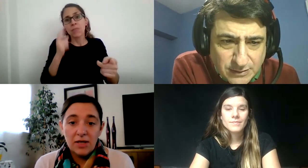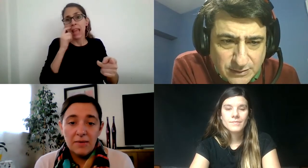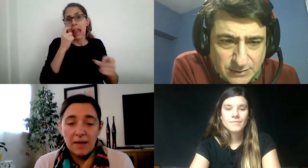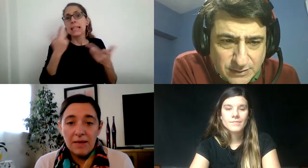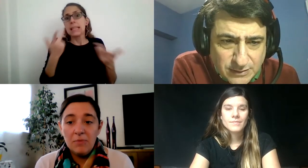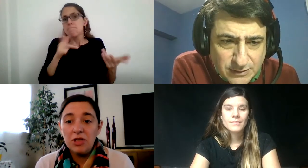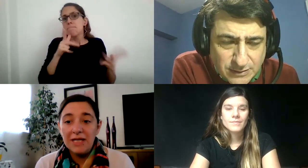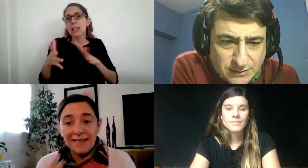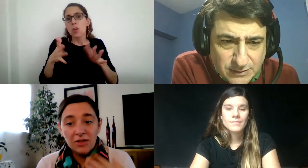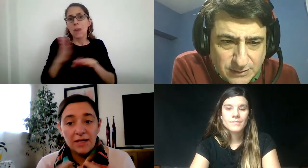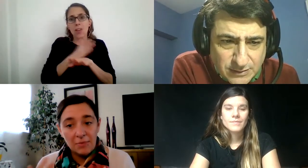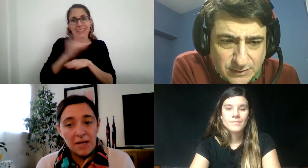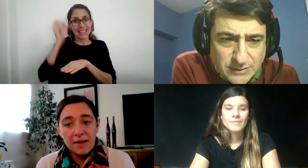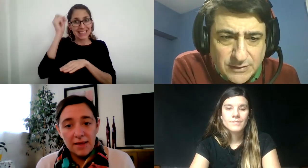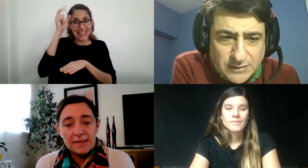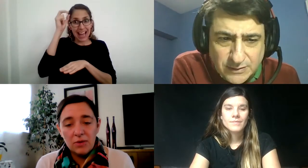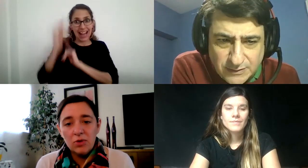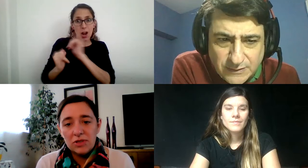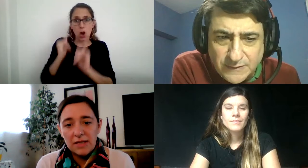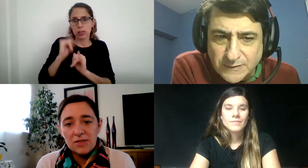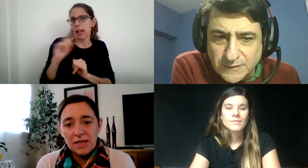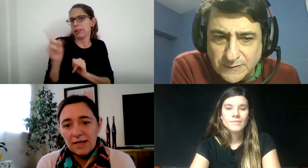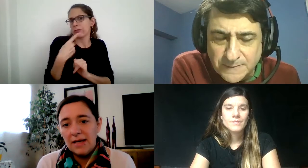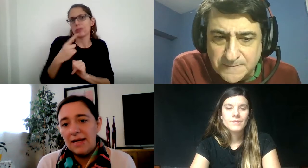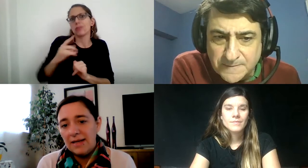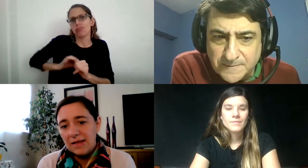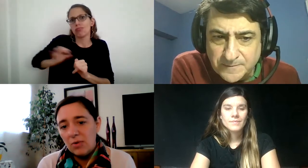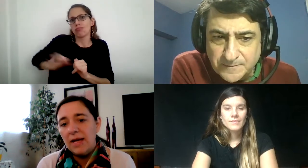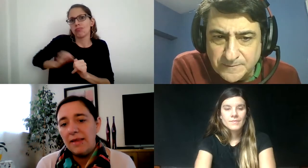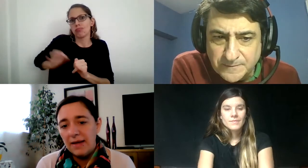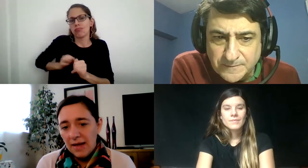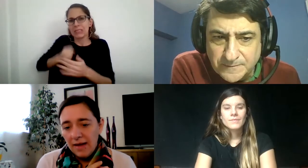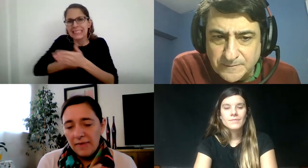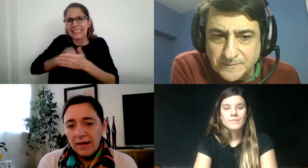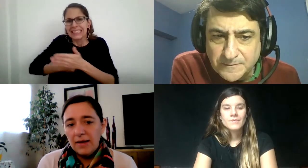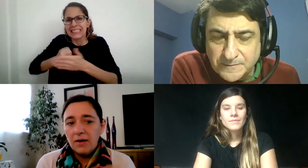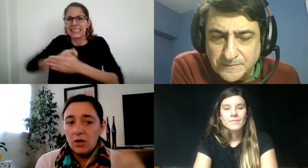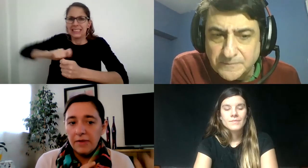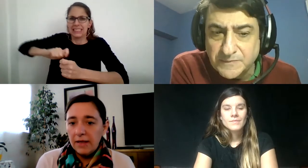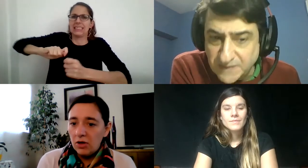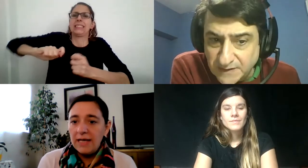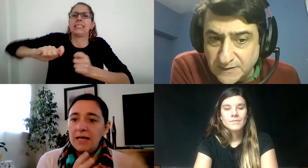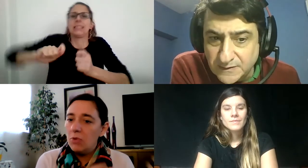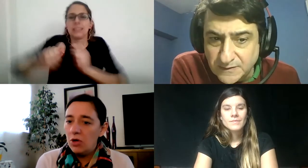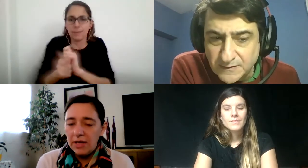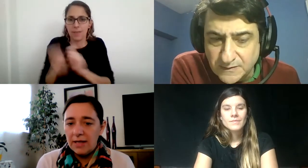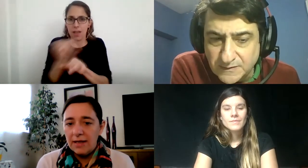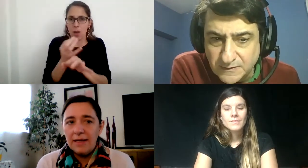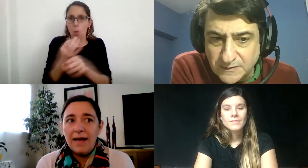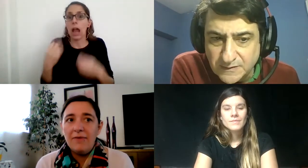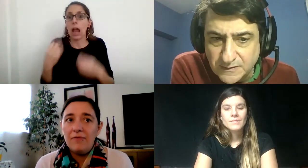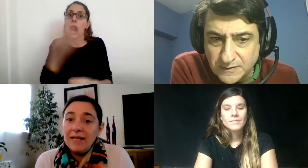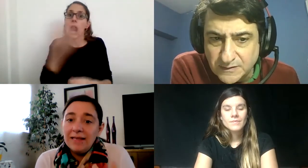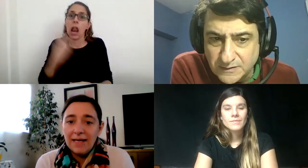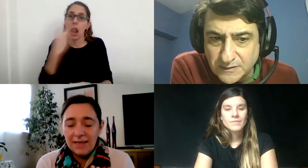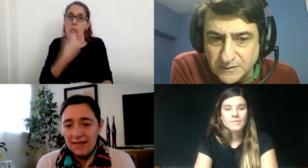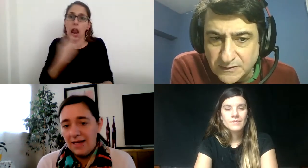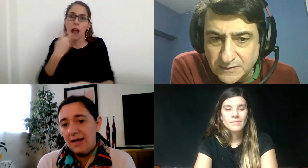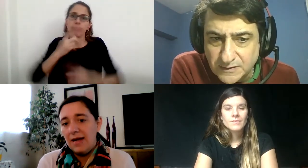tradición que venimos tratando de cambiar desde hace unos años en general en las escuelas, de del Sí. oralismo, de